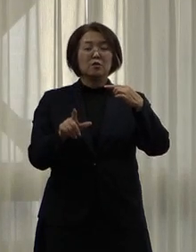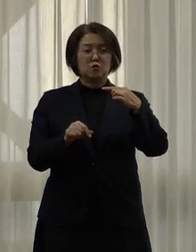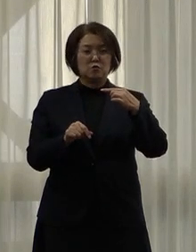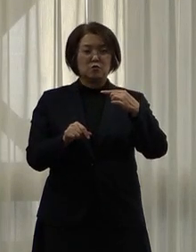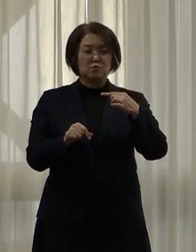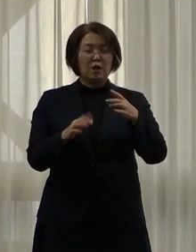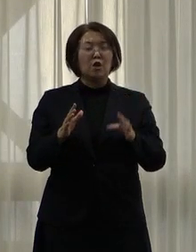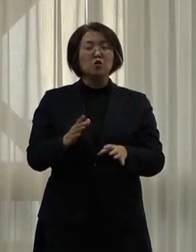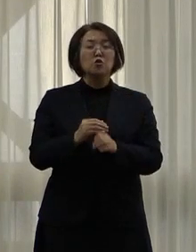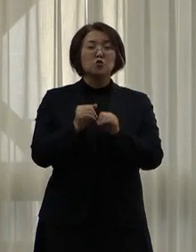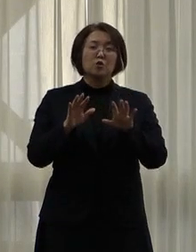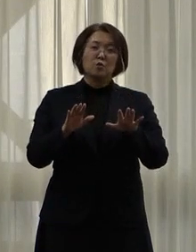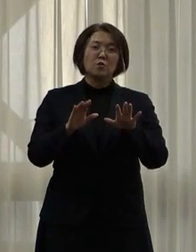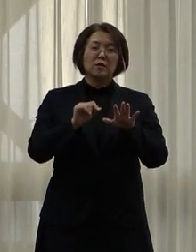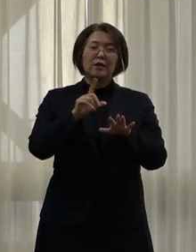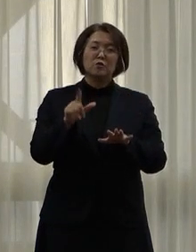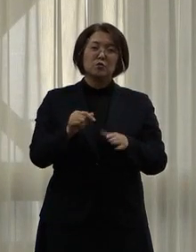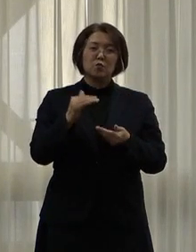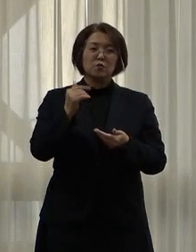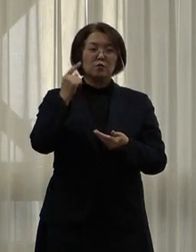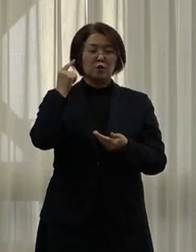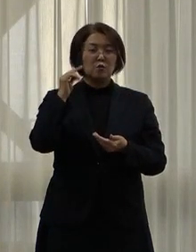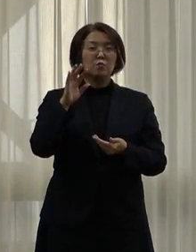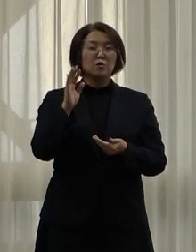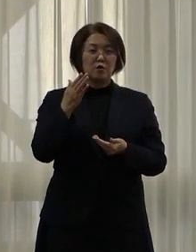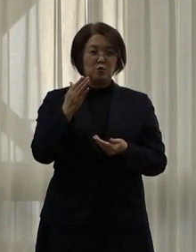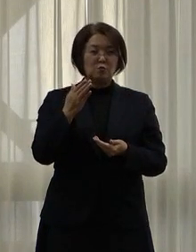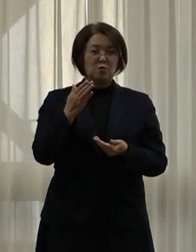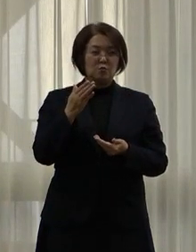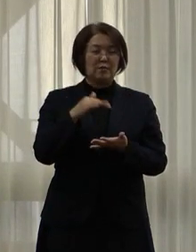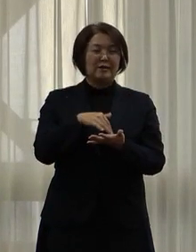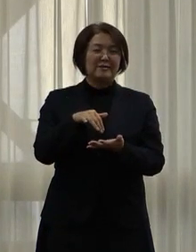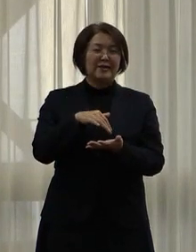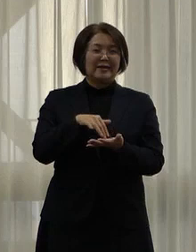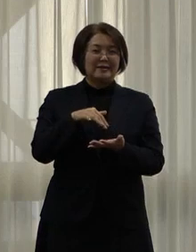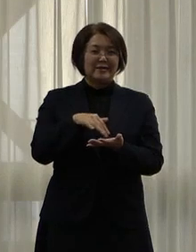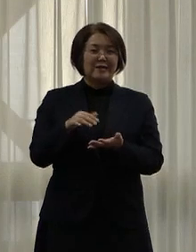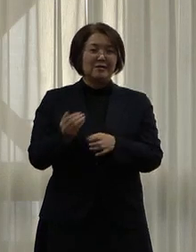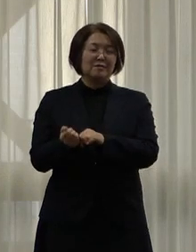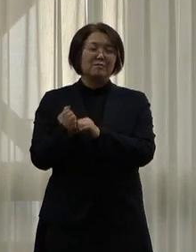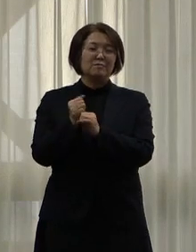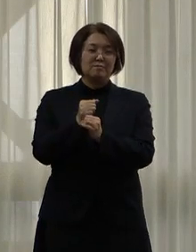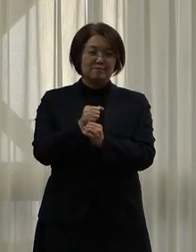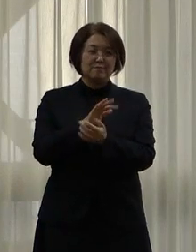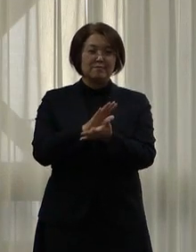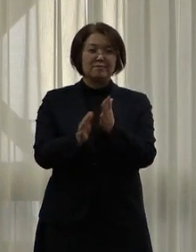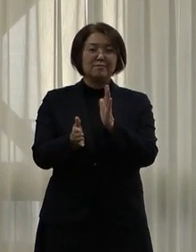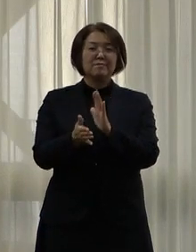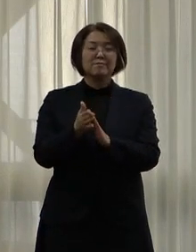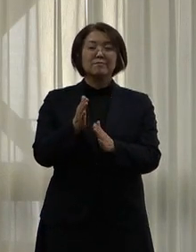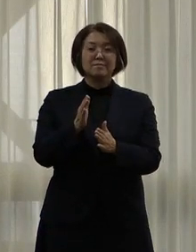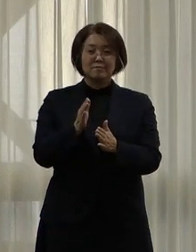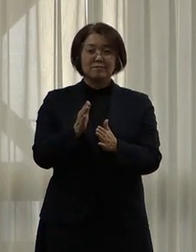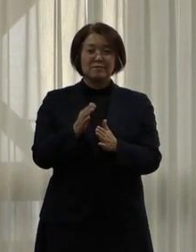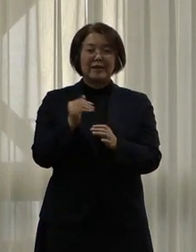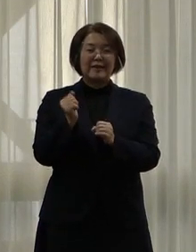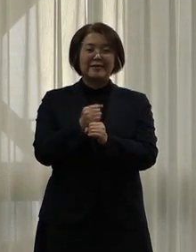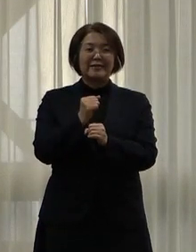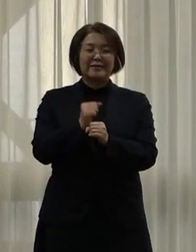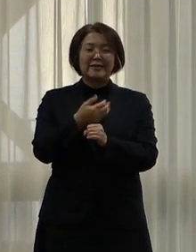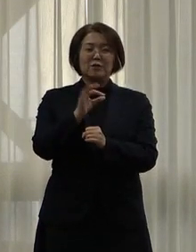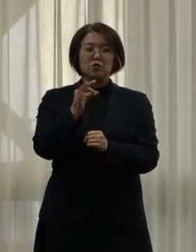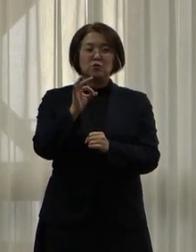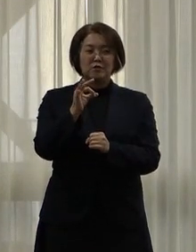今月になると思うんですけれども、算定をし直して、改めて建設費